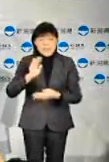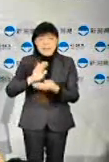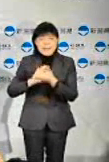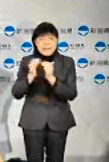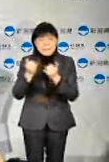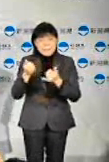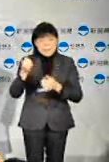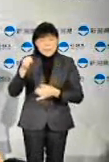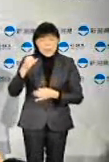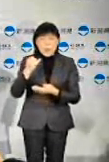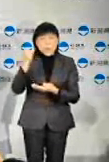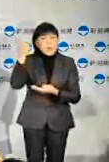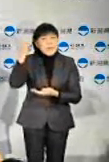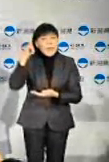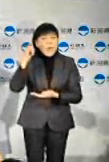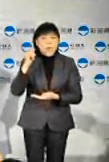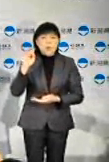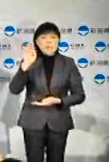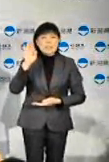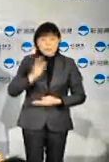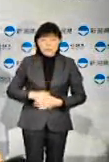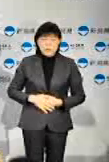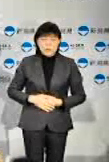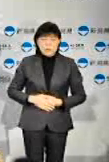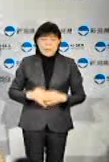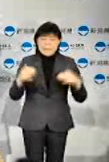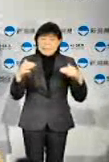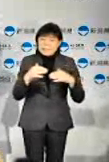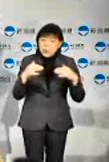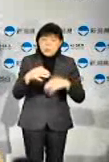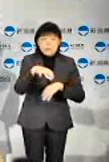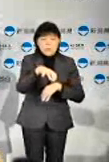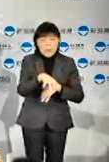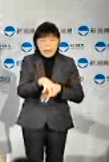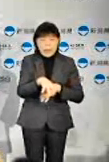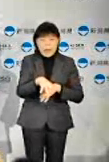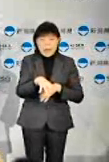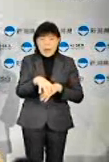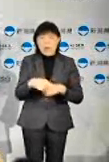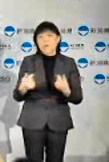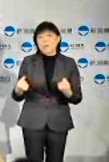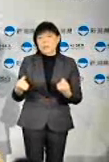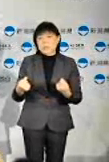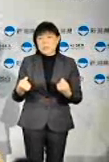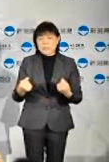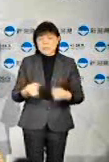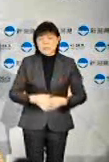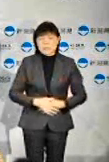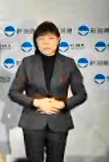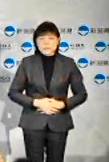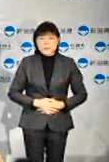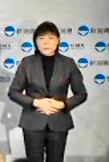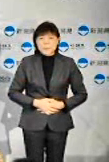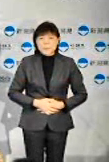その意見を聞くとかその議論をするとかいうのはほとんど道義ですよね、うん、